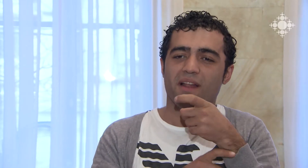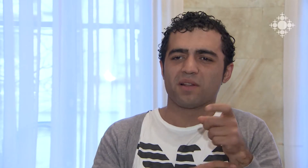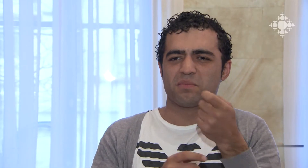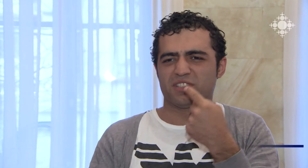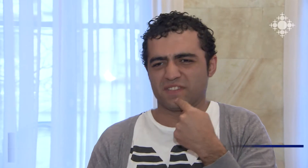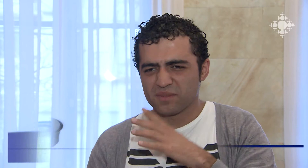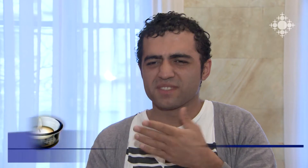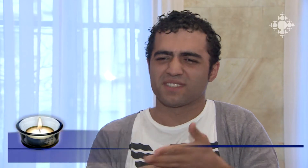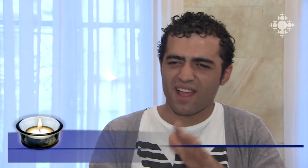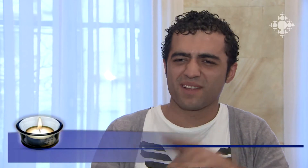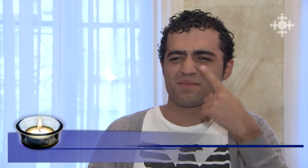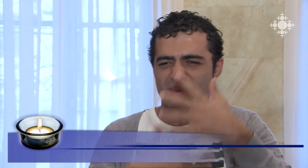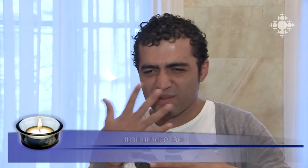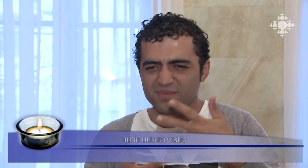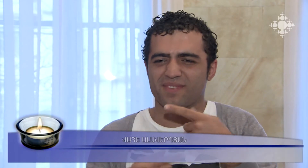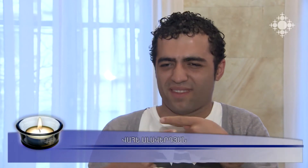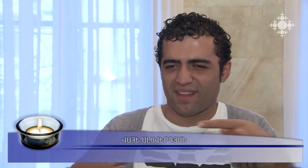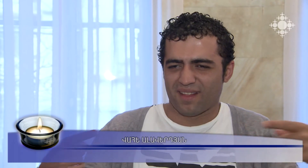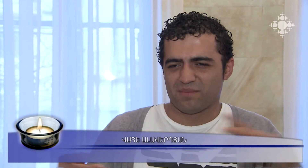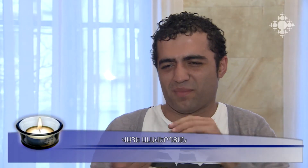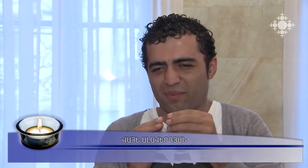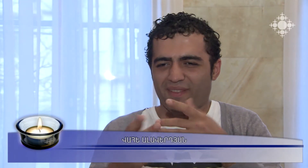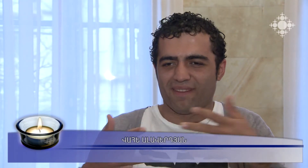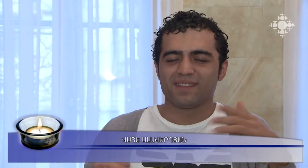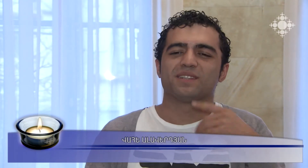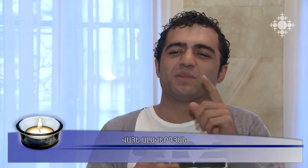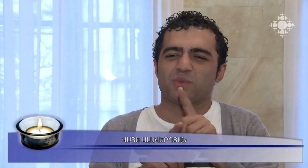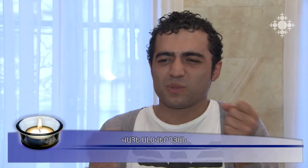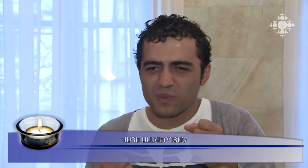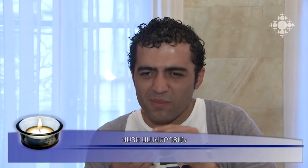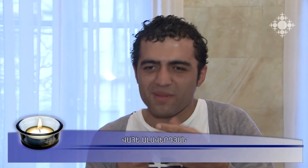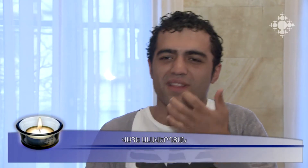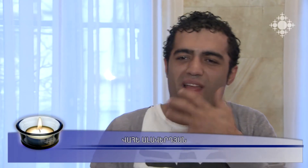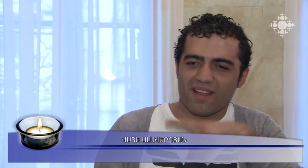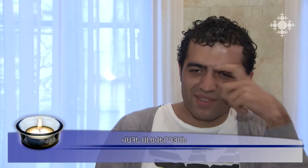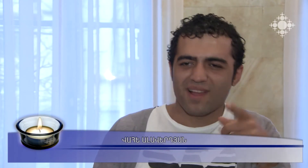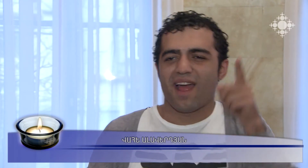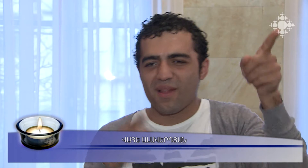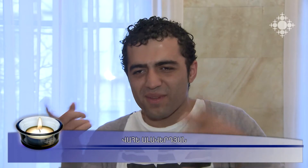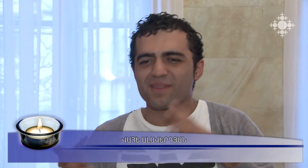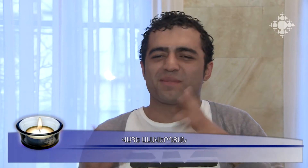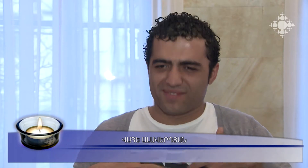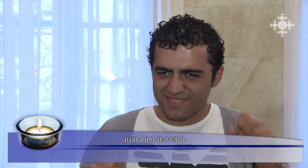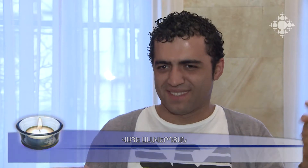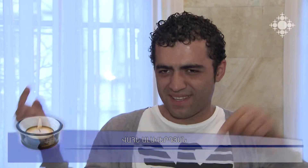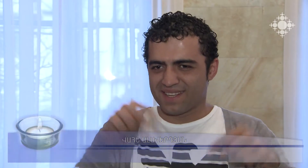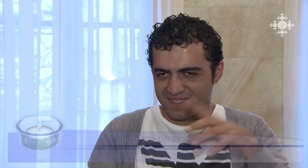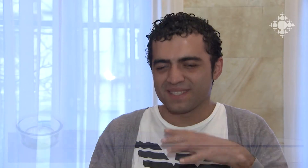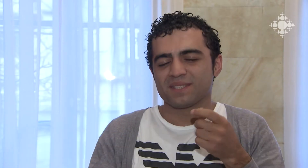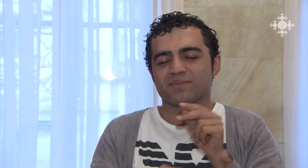Երբ եղավ այս առաջարկը, չգիտեի ինչպես պետք է աշխատեմ։ Մենք շատ խնդիրներ ունեինք, նկարահանման տաղավարը ցուրտ էր, անհարմար էր,